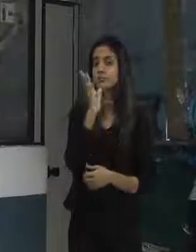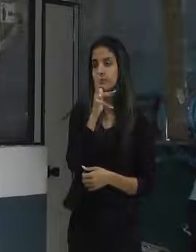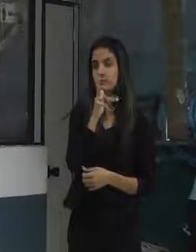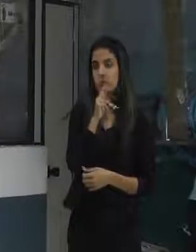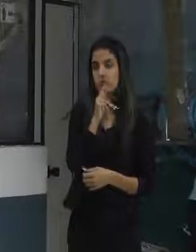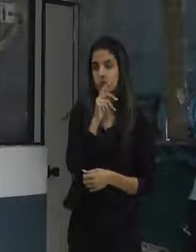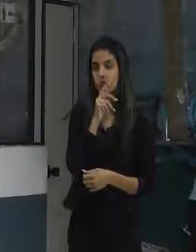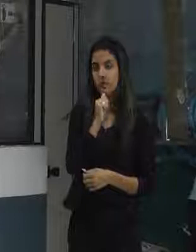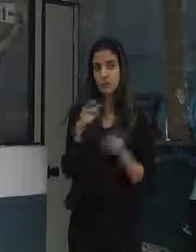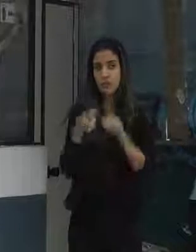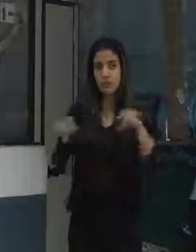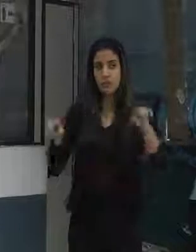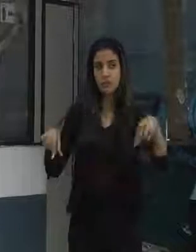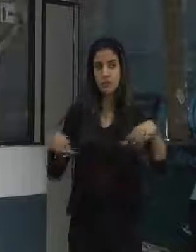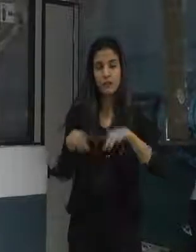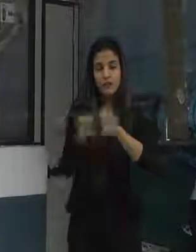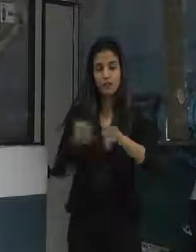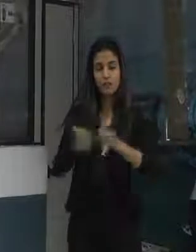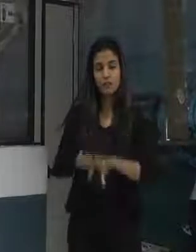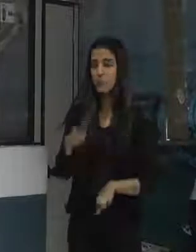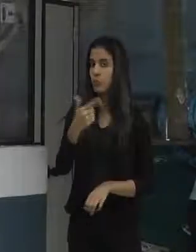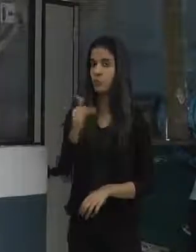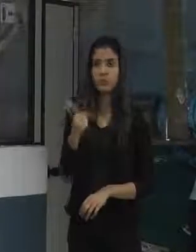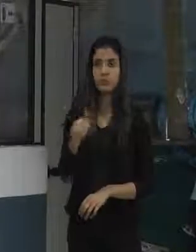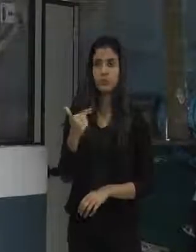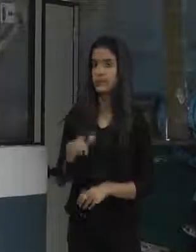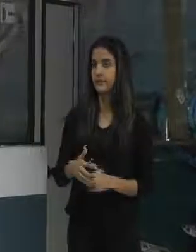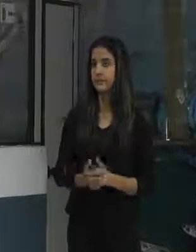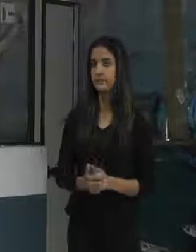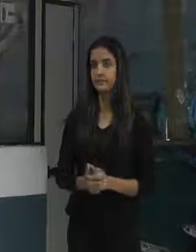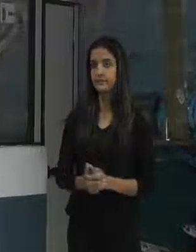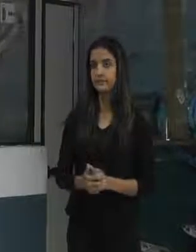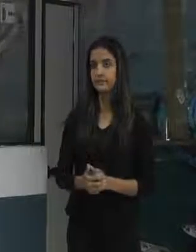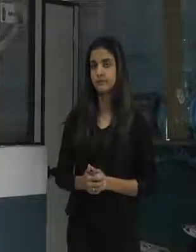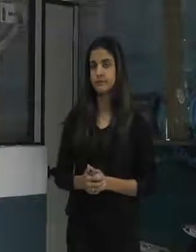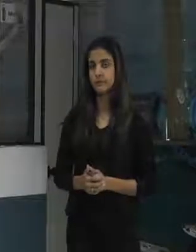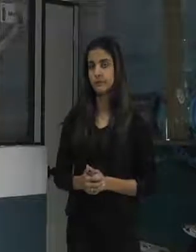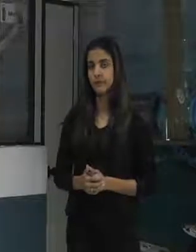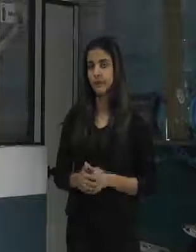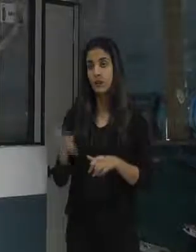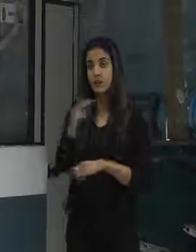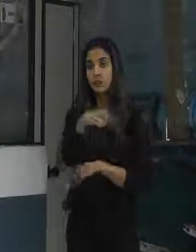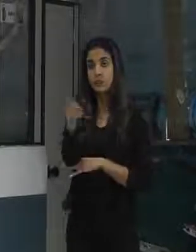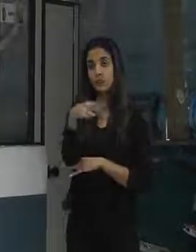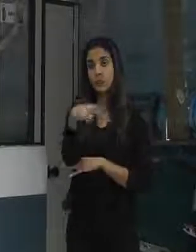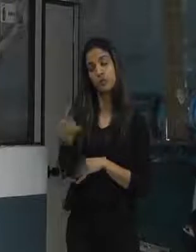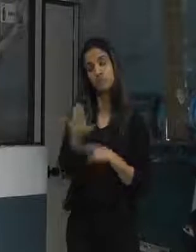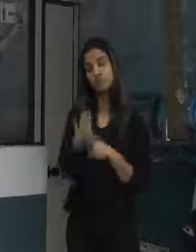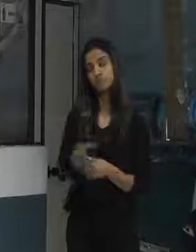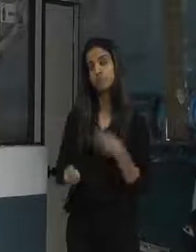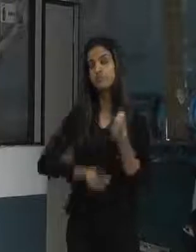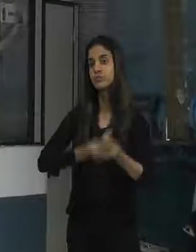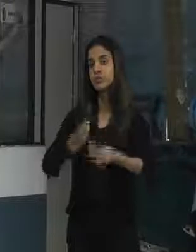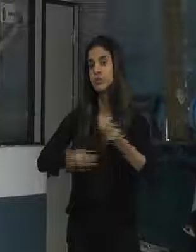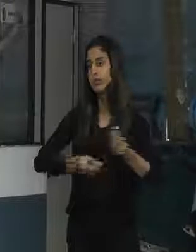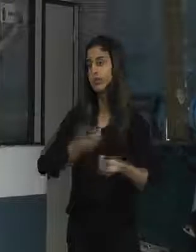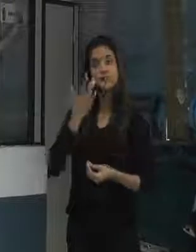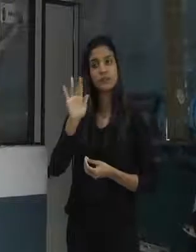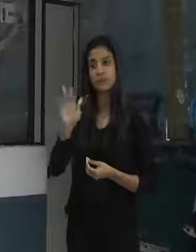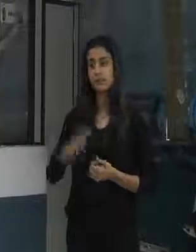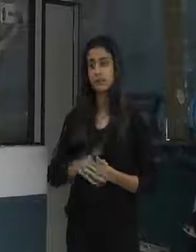salas sem estrutura, sem condição decente para o professor e para os alunos. Essa,